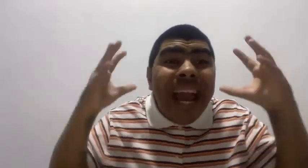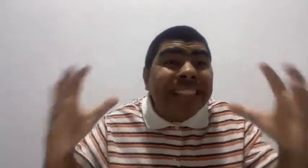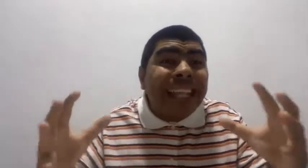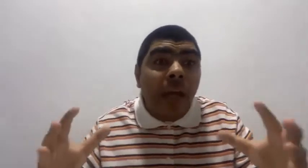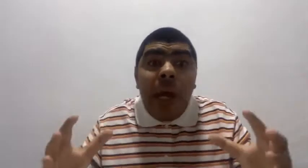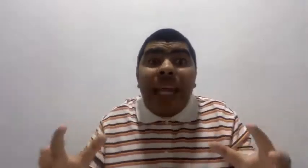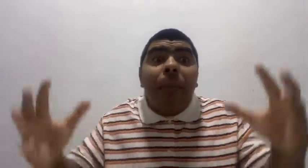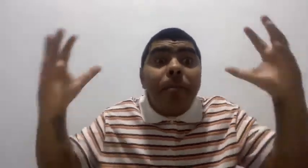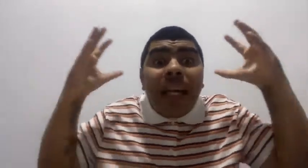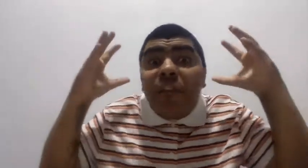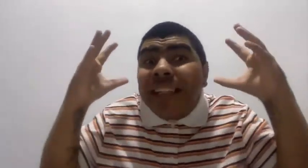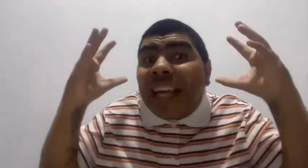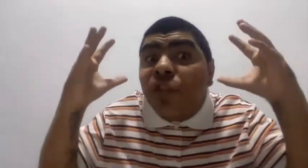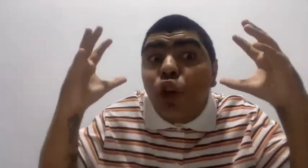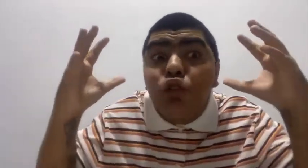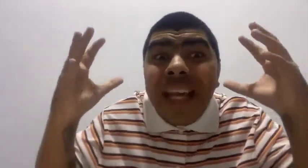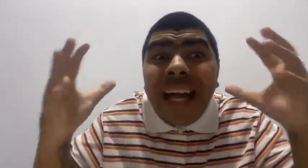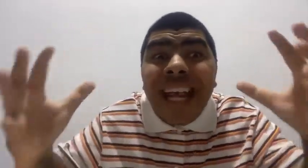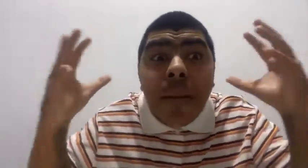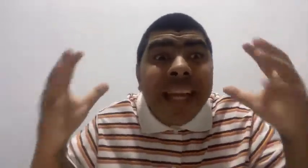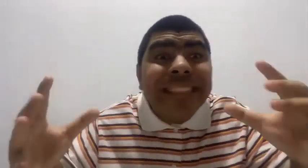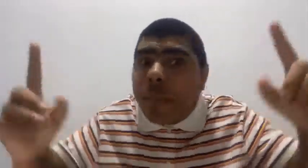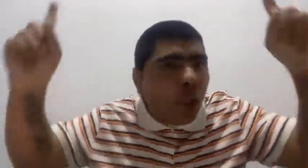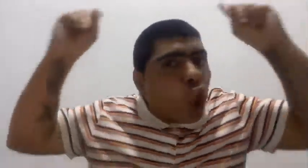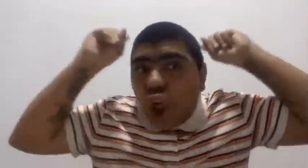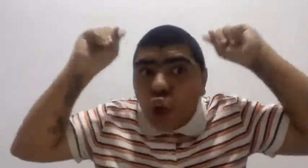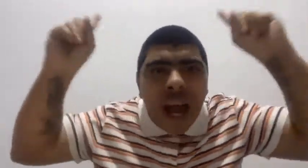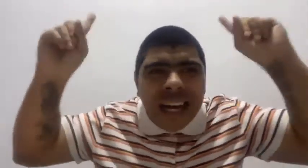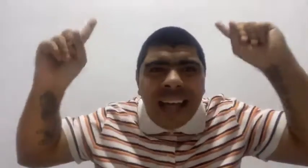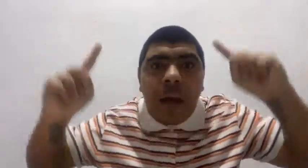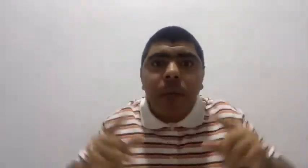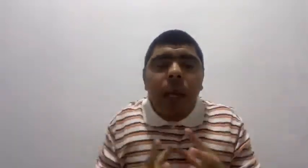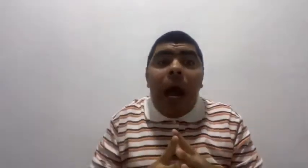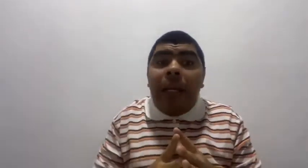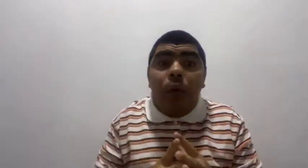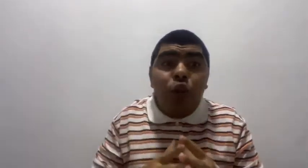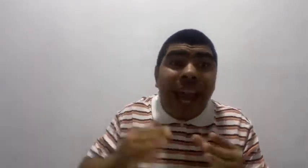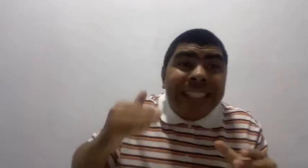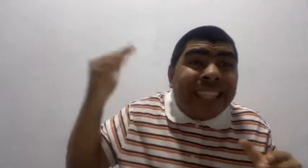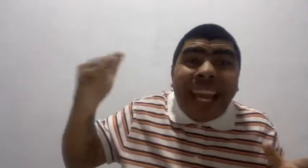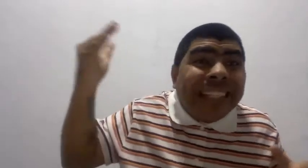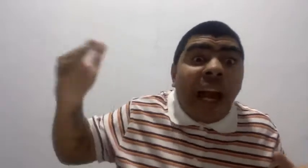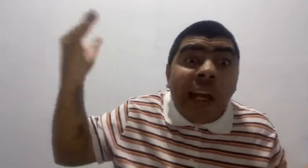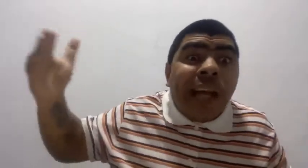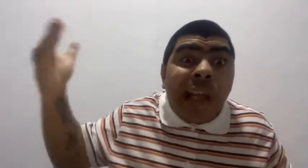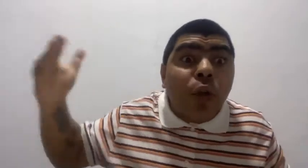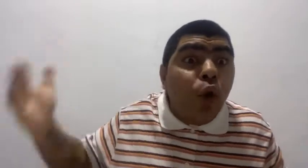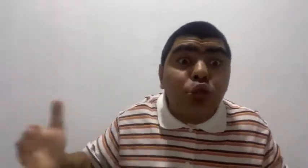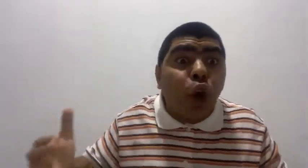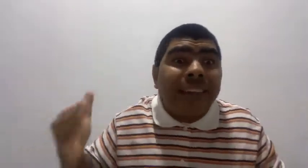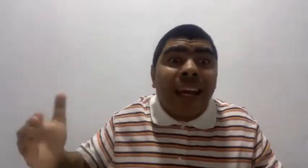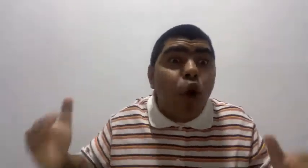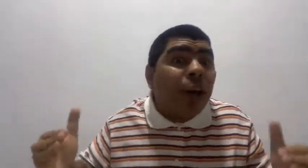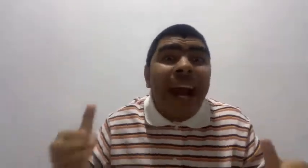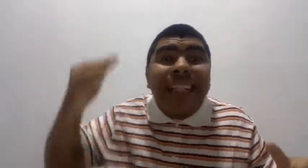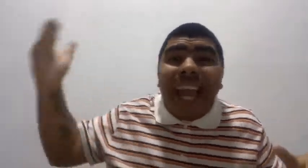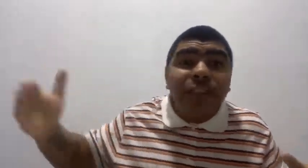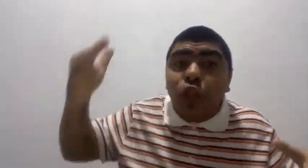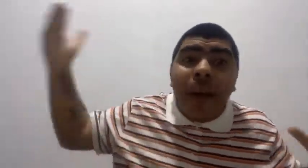gente que ve manifestación diariamente, pero a Dios no le agrada. Aleluya, y gente que echan en cada culto que se congregan 15 y